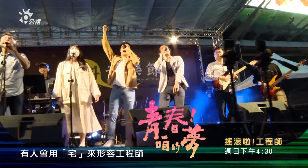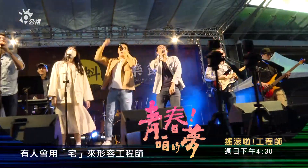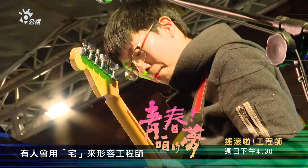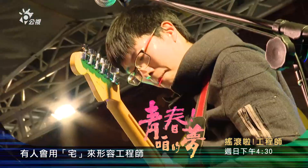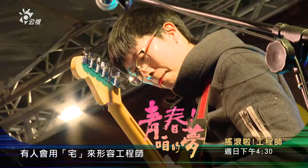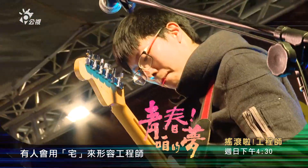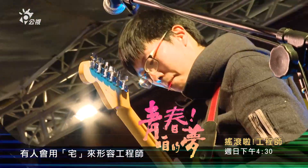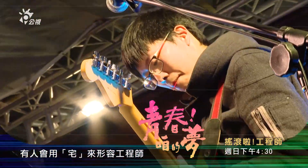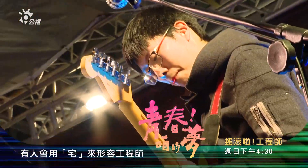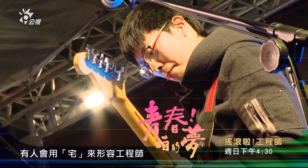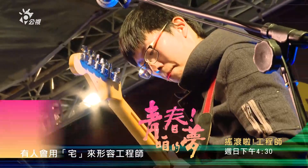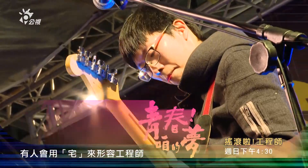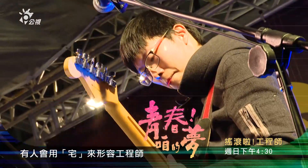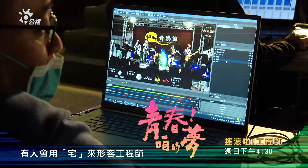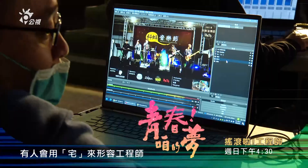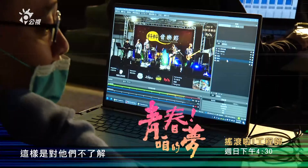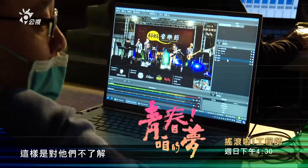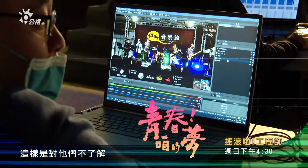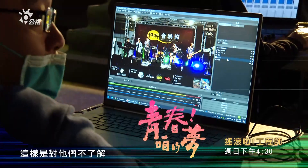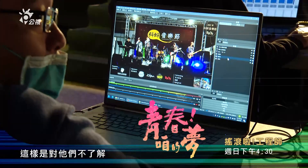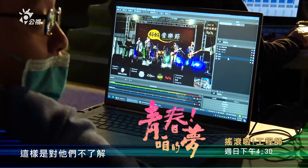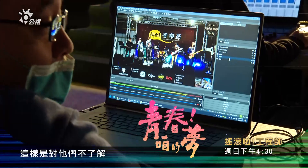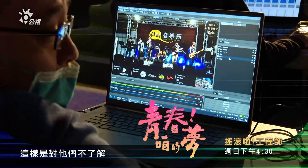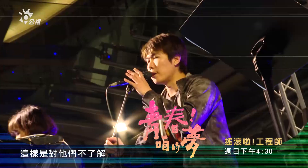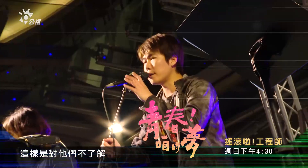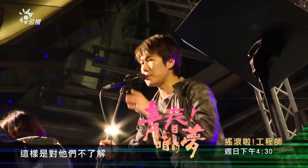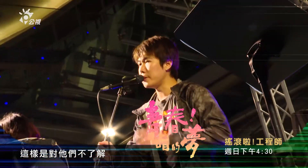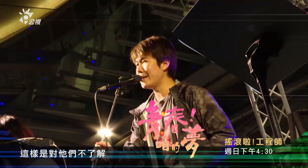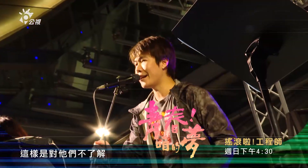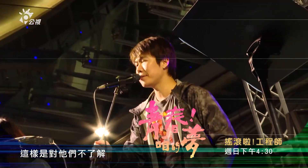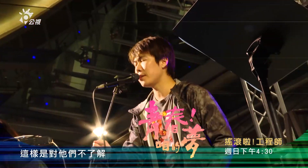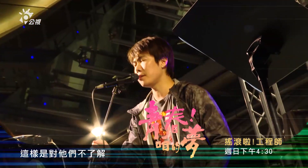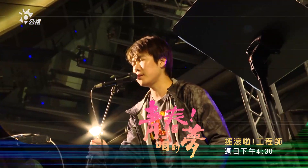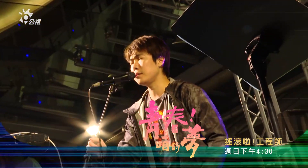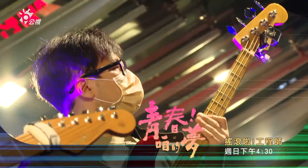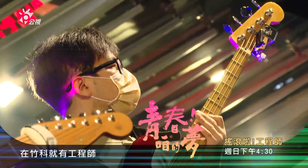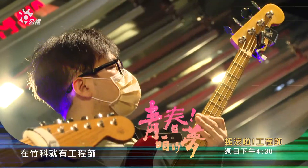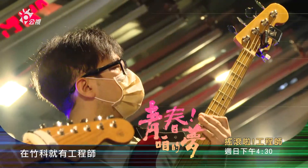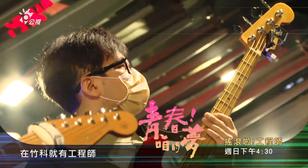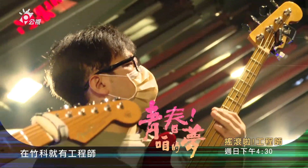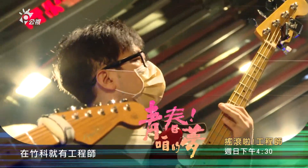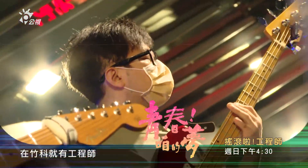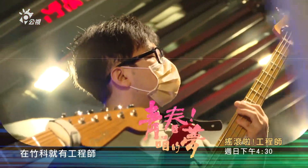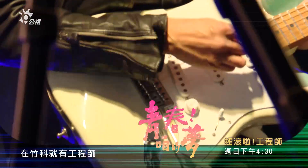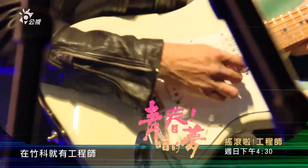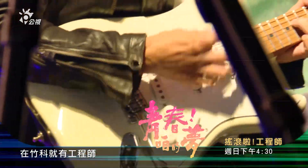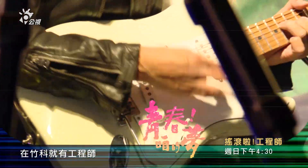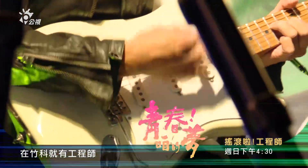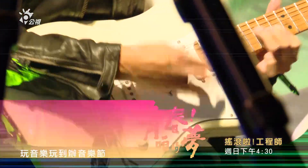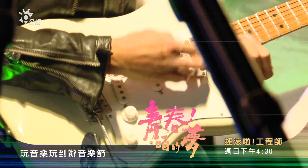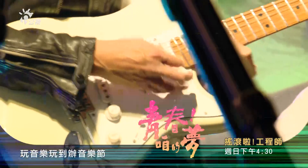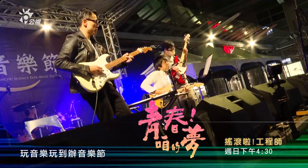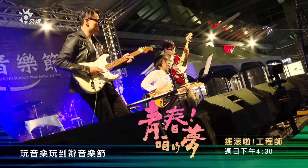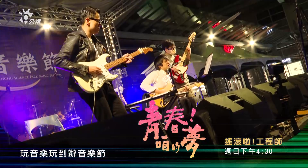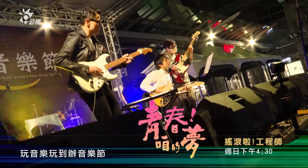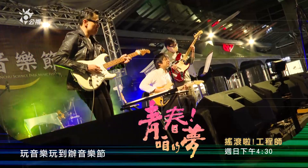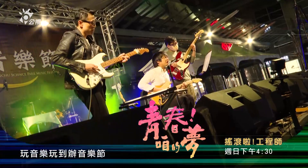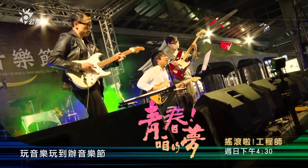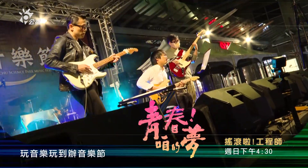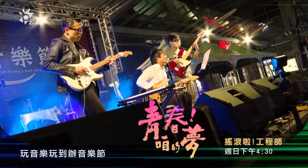来形容工程师，安尼是对伊无了解。除了蝌蚪工程师，算音乐算个半